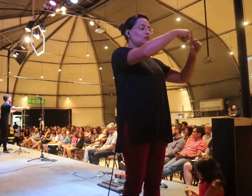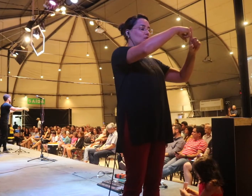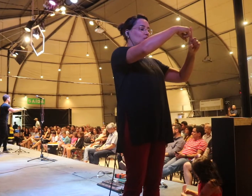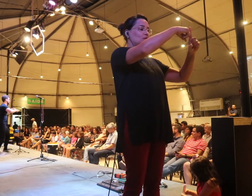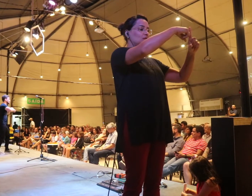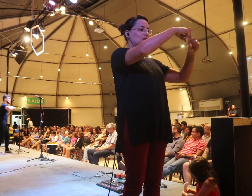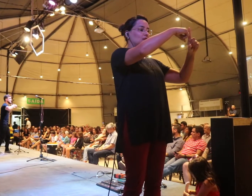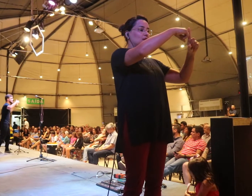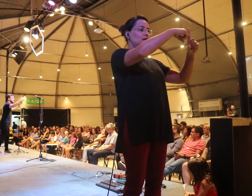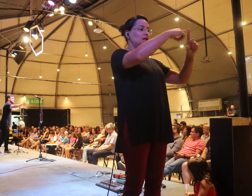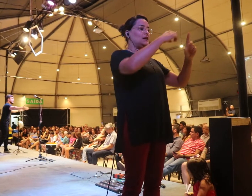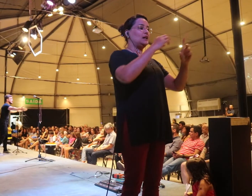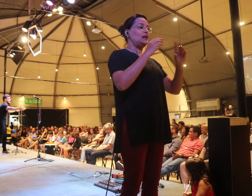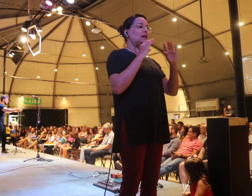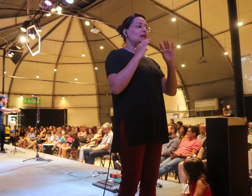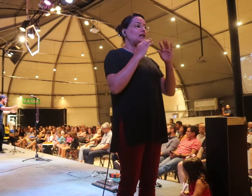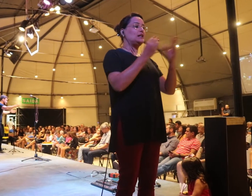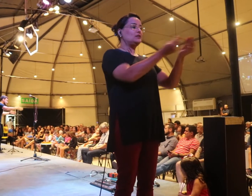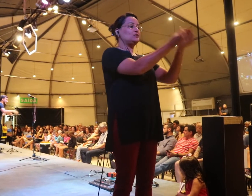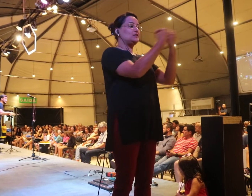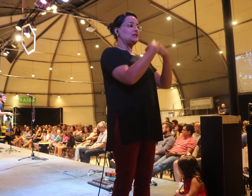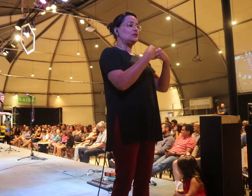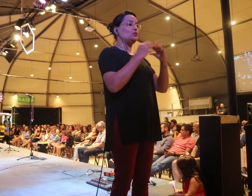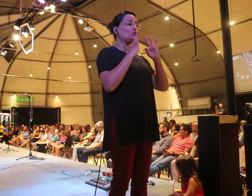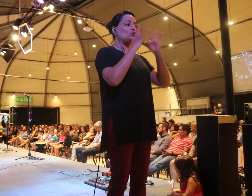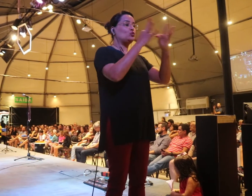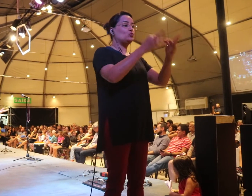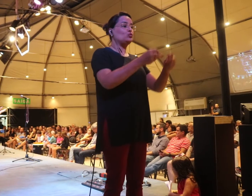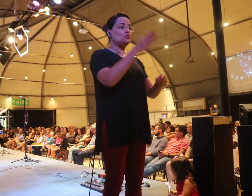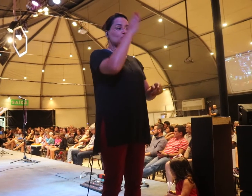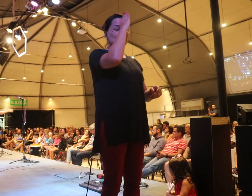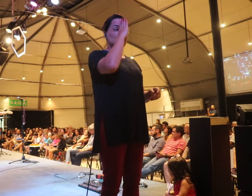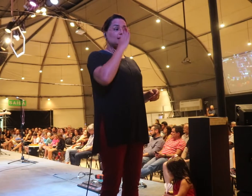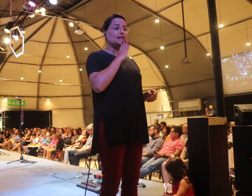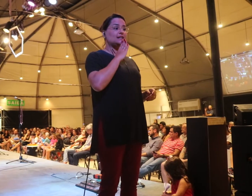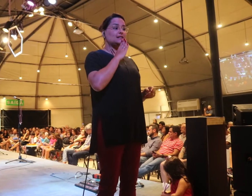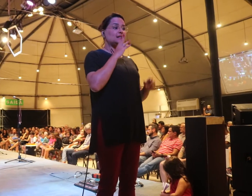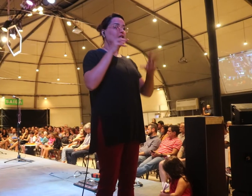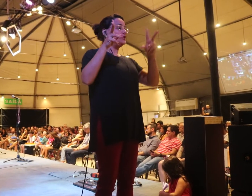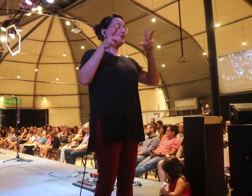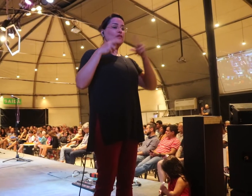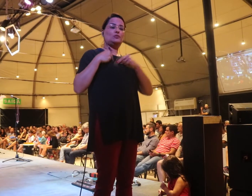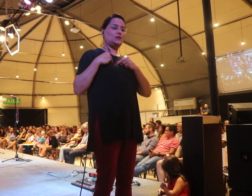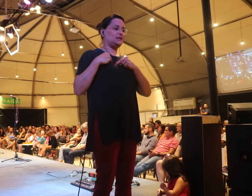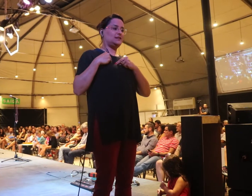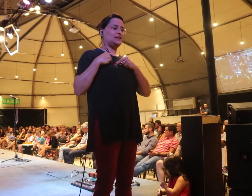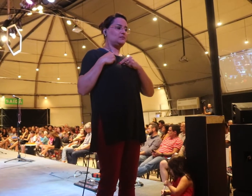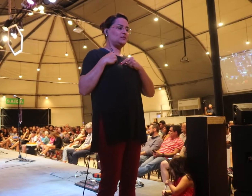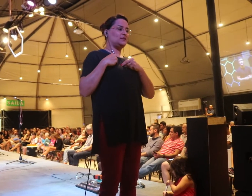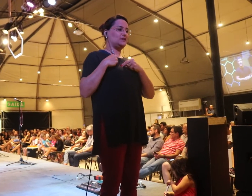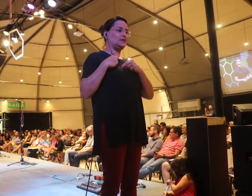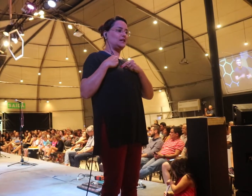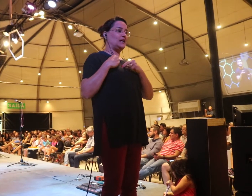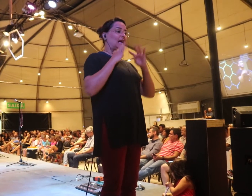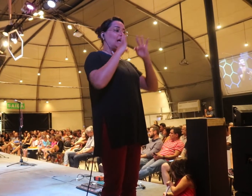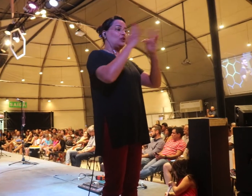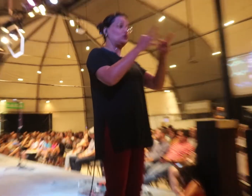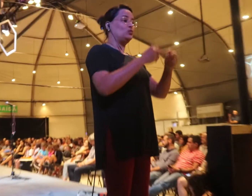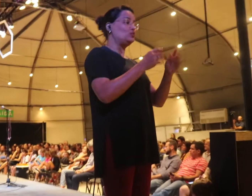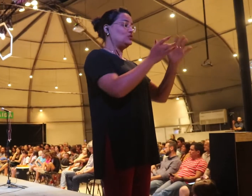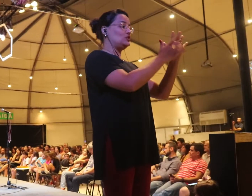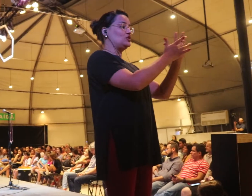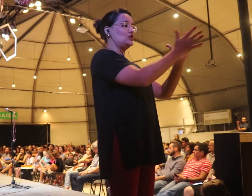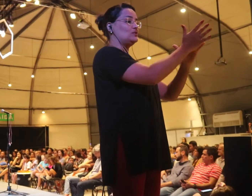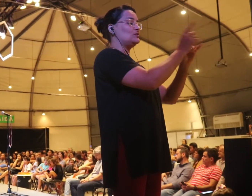tem acesso a todas as bênçãos de Deus de graça. O mérito não é nosso, o mérito é todo de Jesus. A justificação